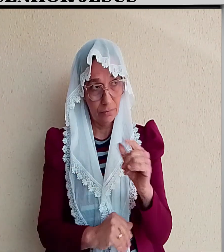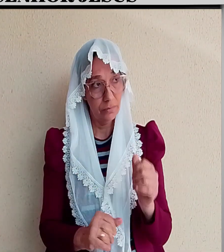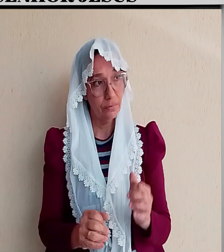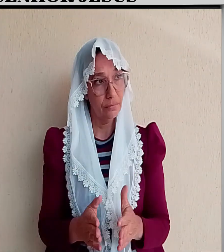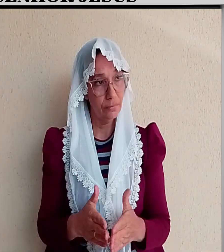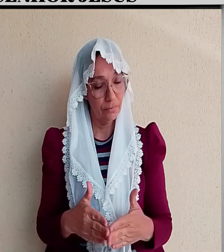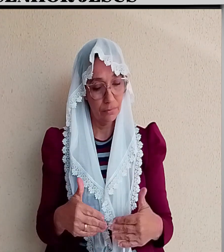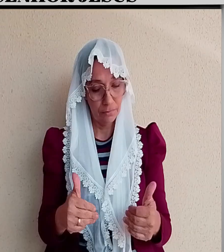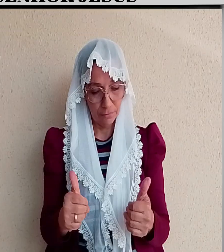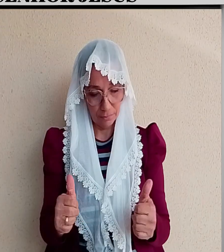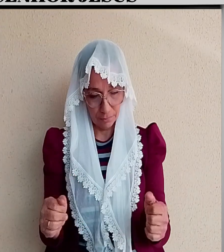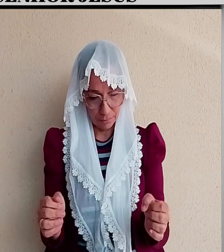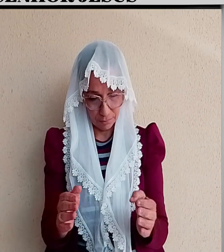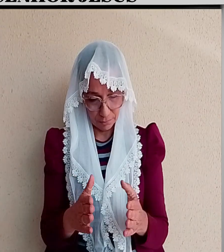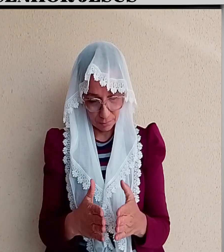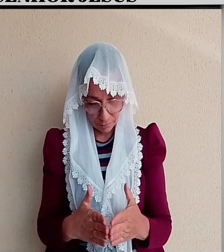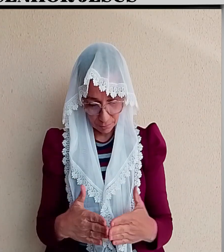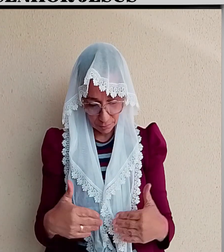Aleluia nas alturas.